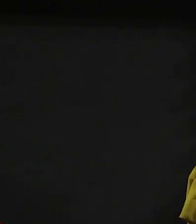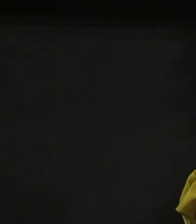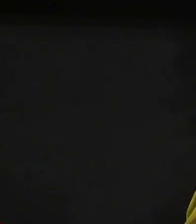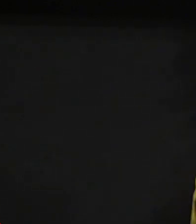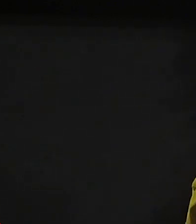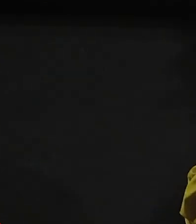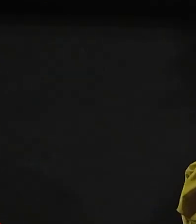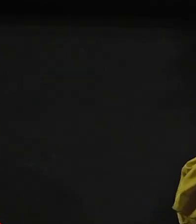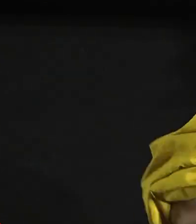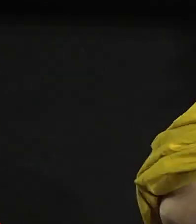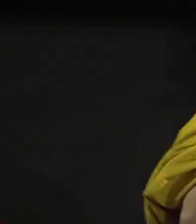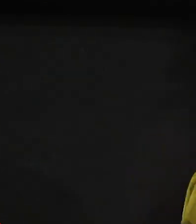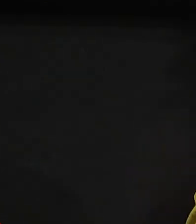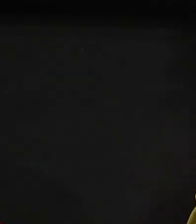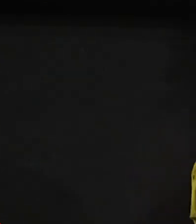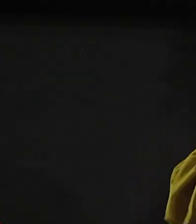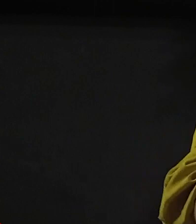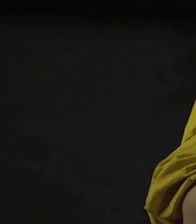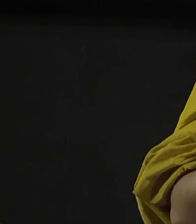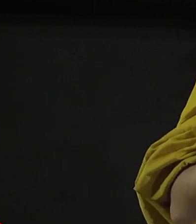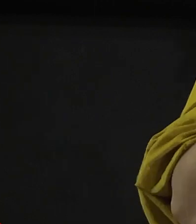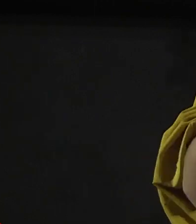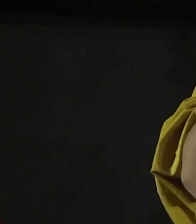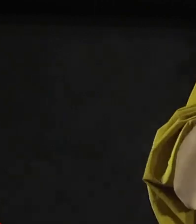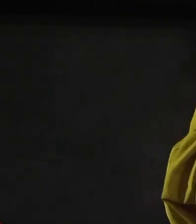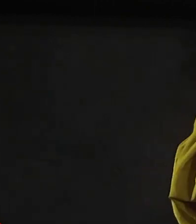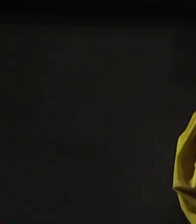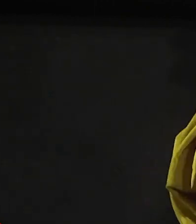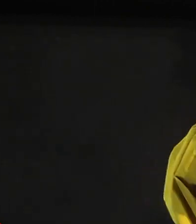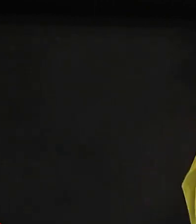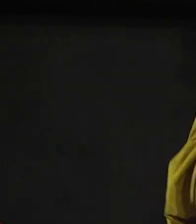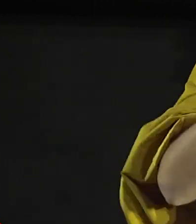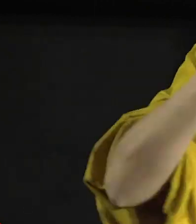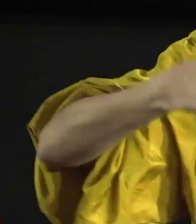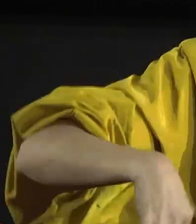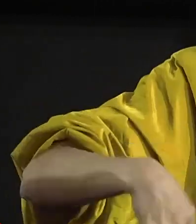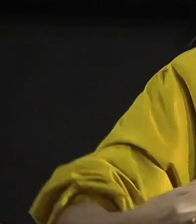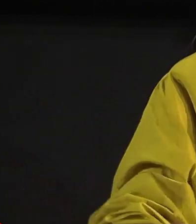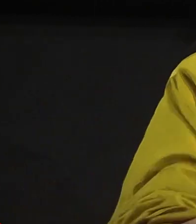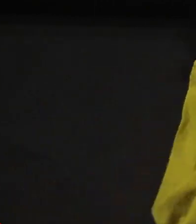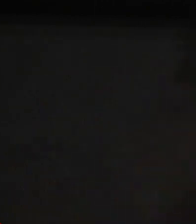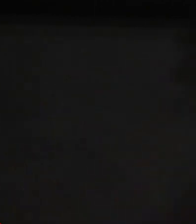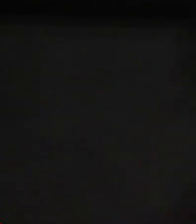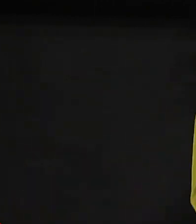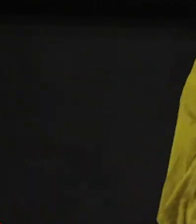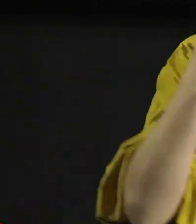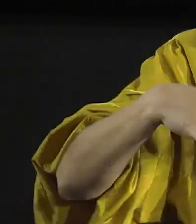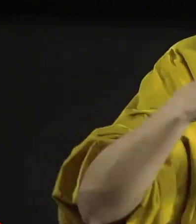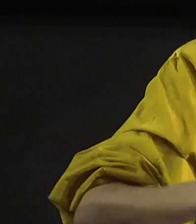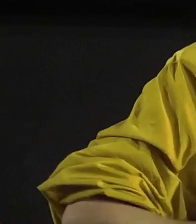trabajo tras de otro y yo de verdad que siento que tengo mucha suerte y espero que esa suerte se que no sea